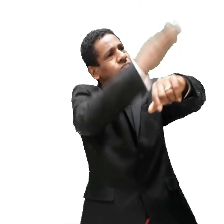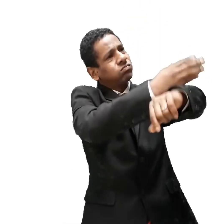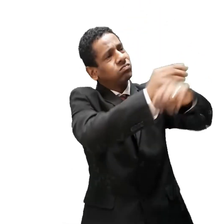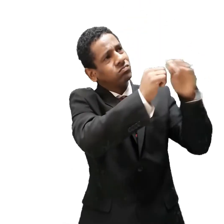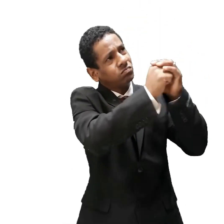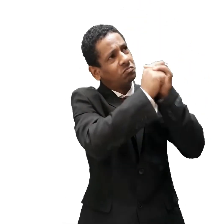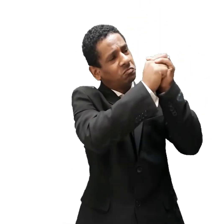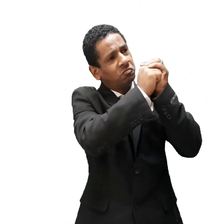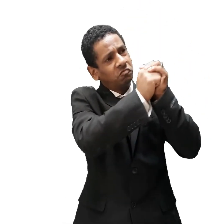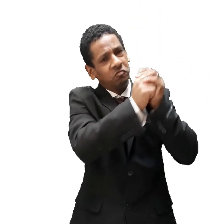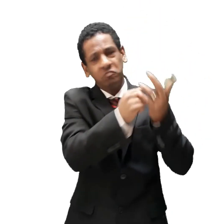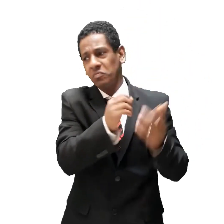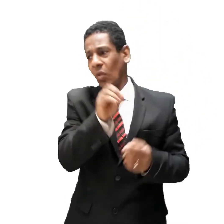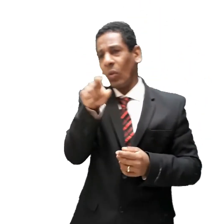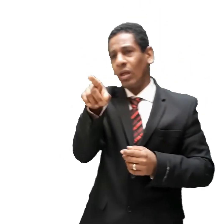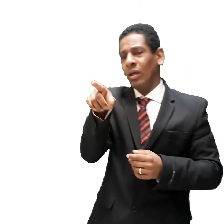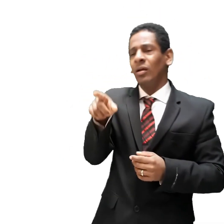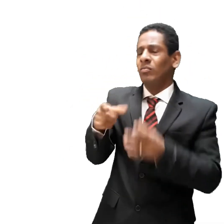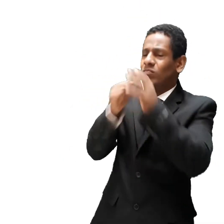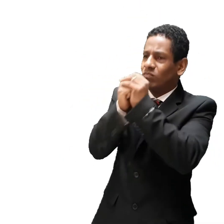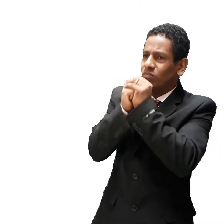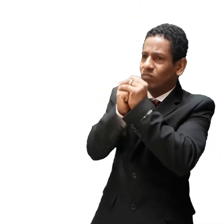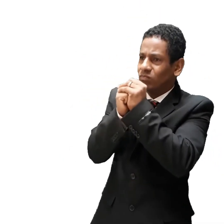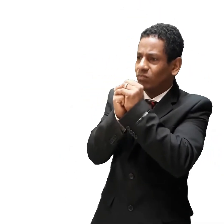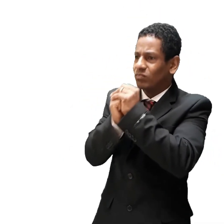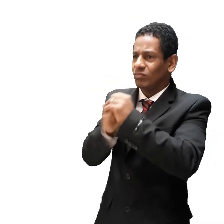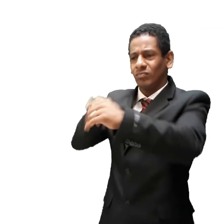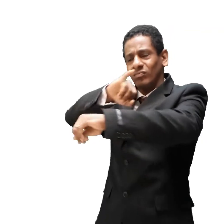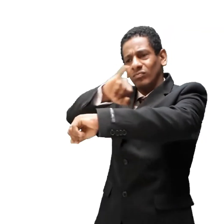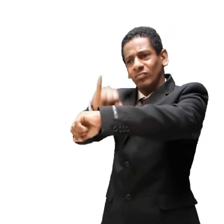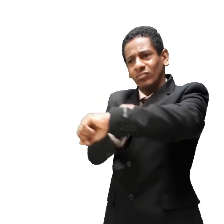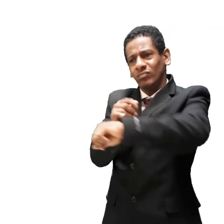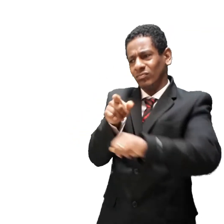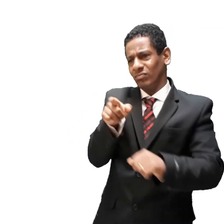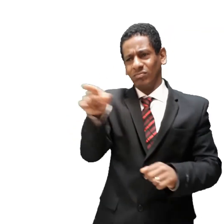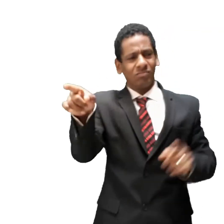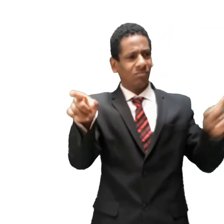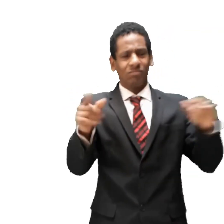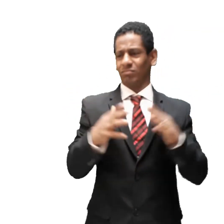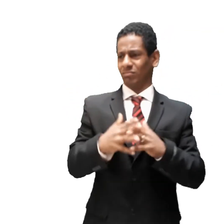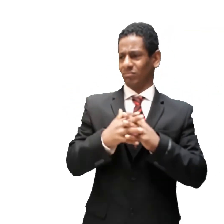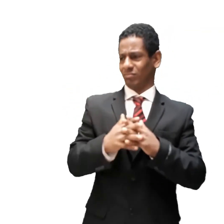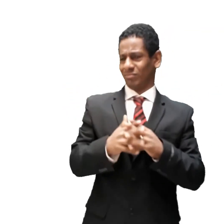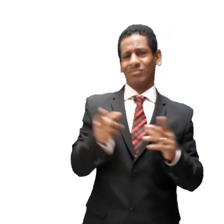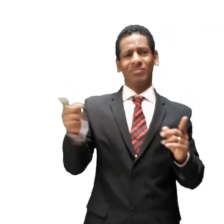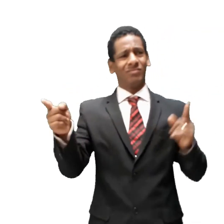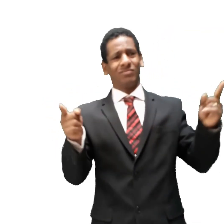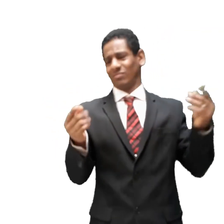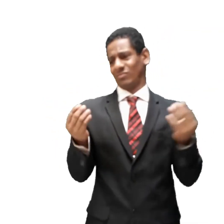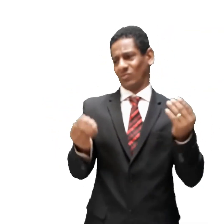Vossos pais adoravam nesse monte, e vós dizeis que é Jerusalém, o lugar onde se deve adorar.